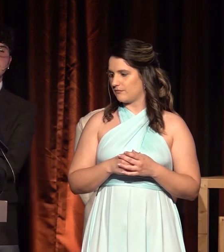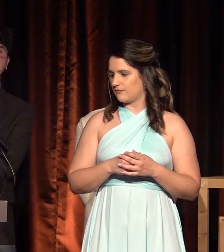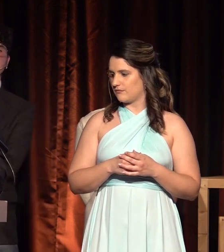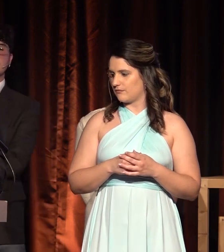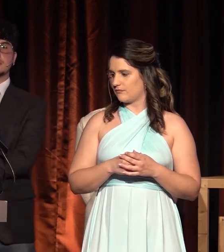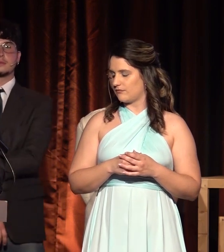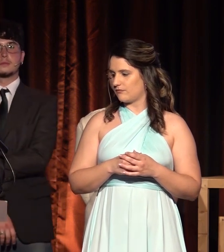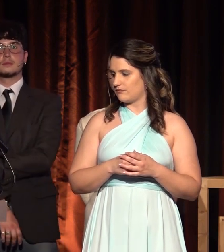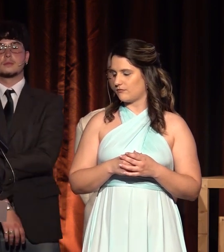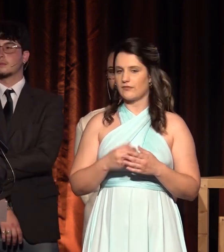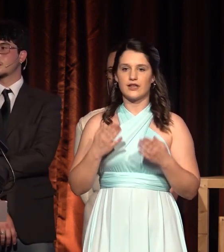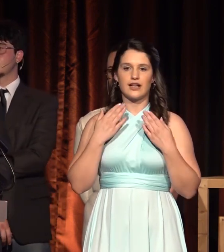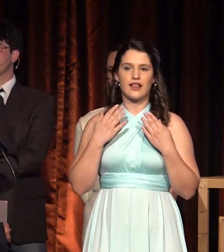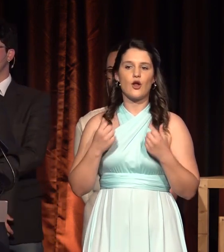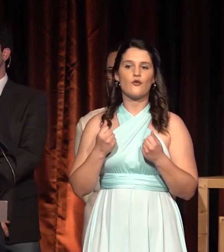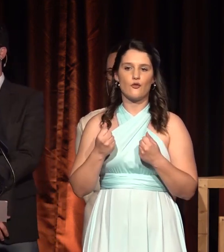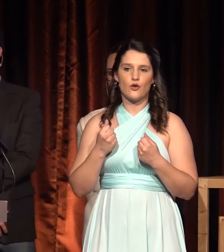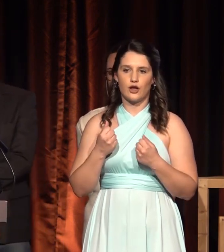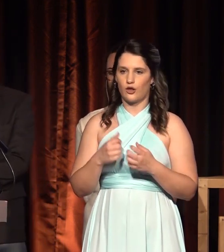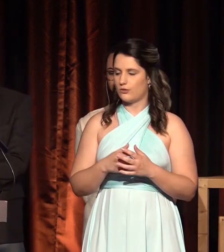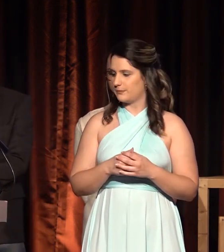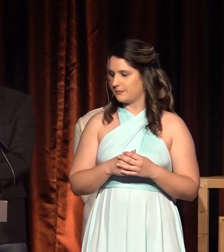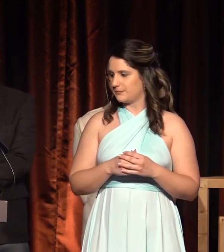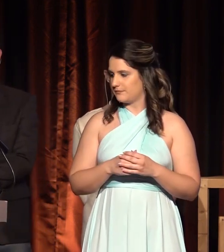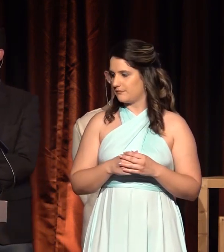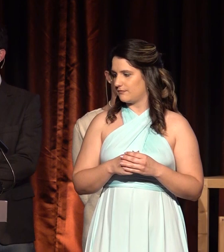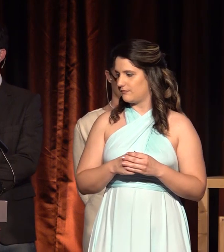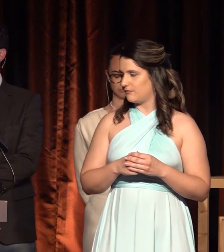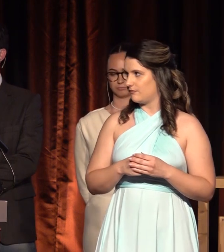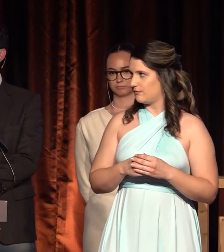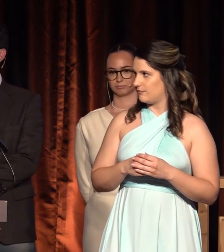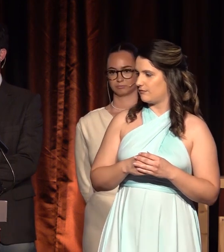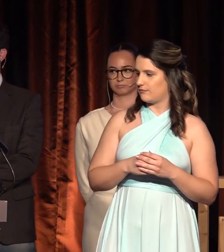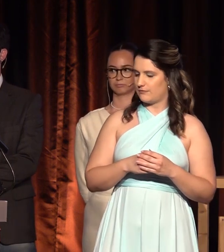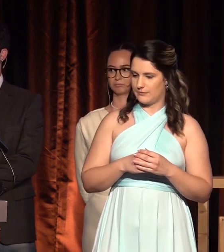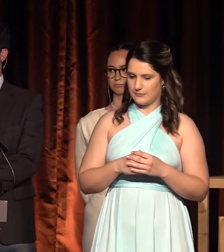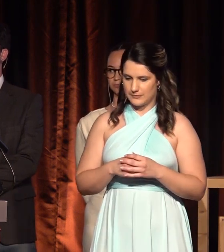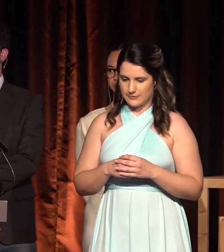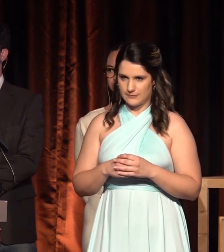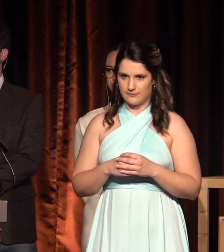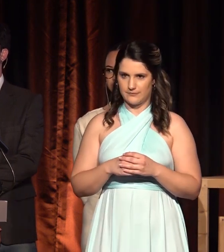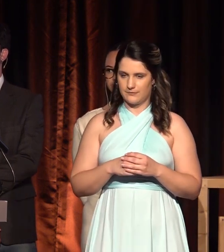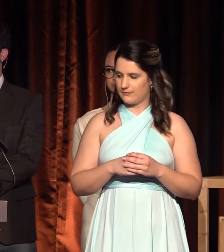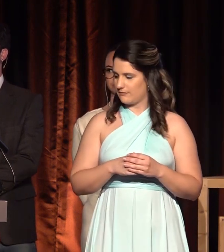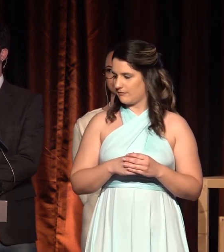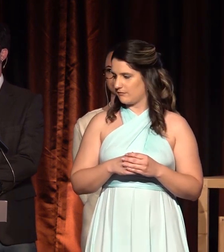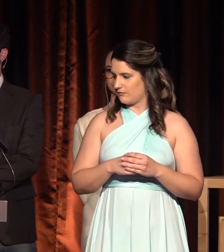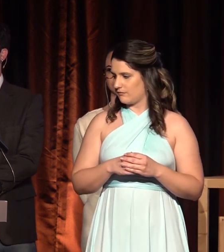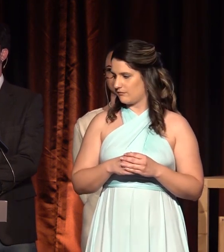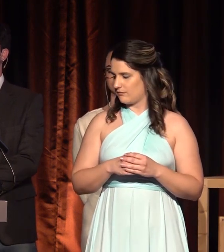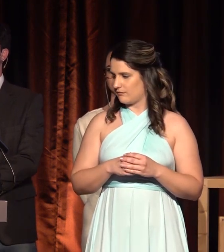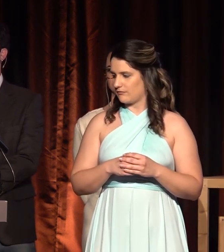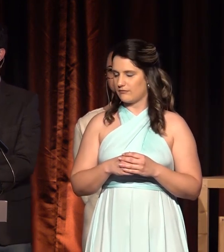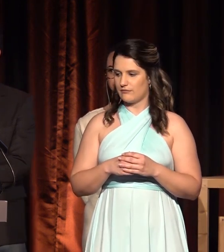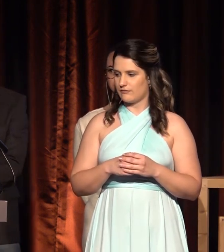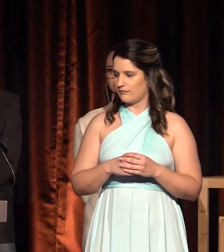que, gràcies a l'esforç que heu fet, heu aconseguit acabar aquests cicles i estar aquí avui presents en aquest acte de graduació.